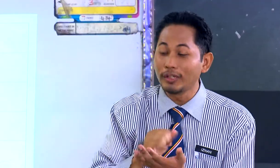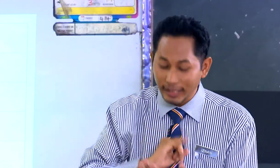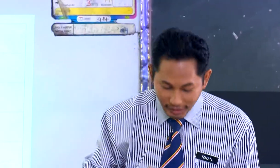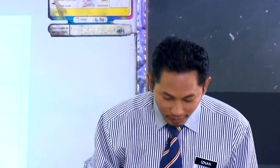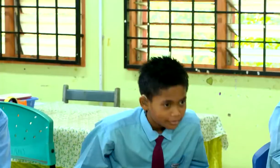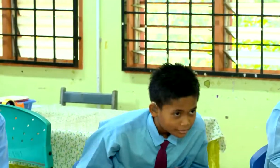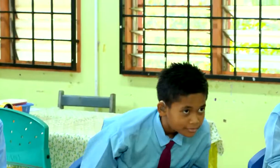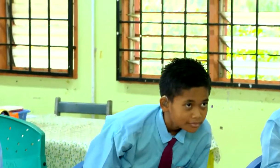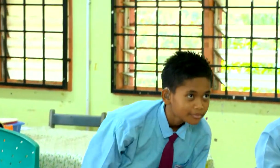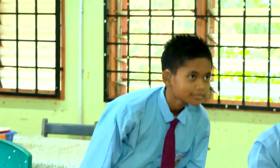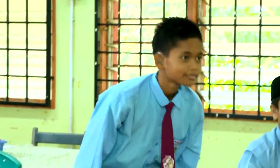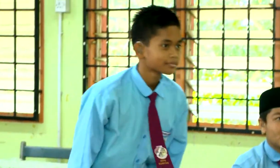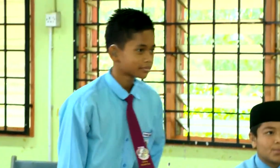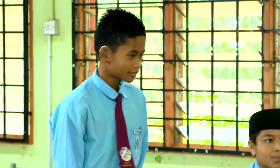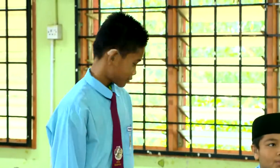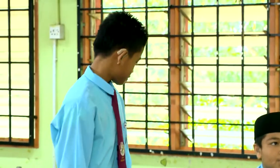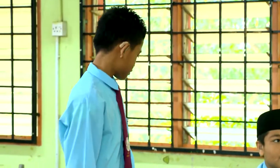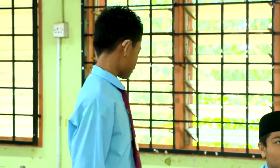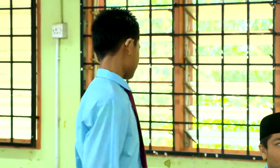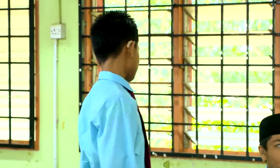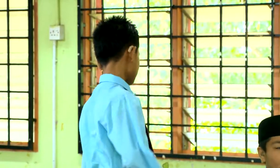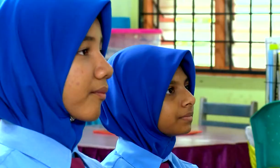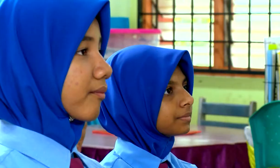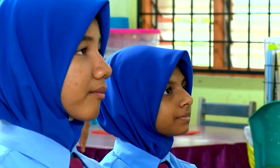saya susun.